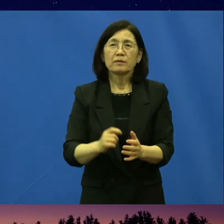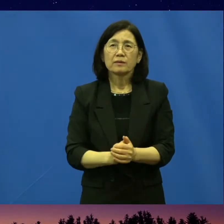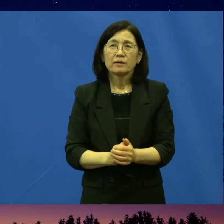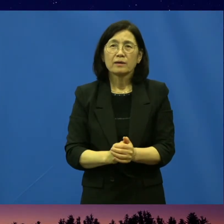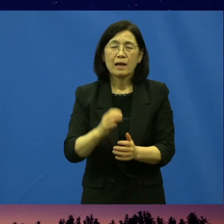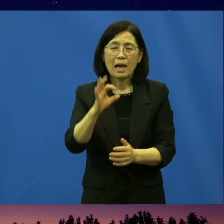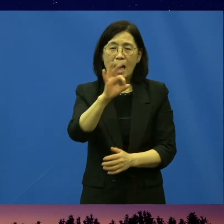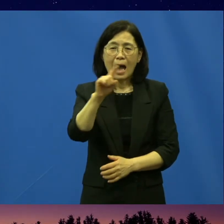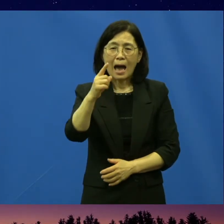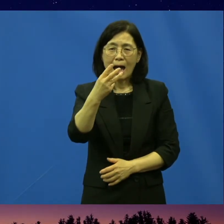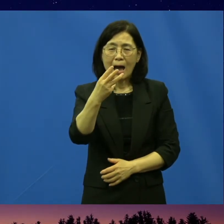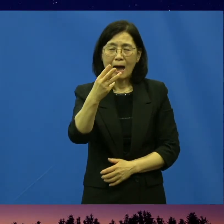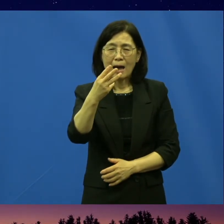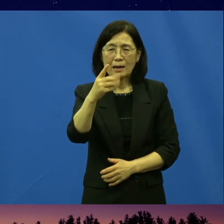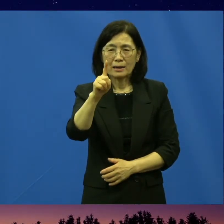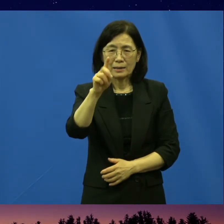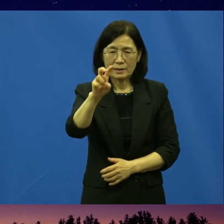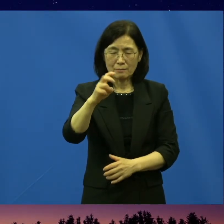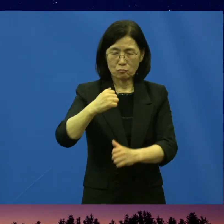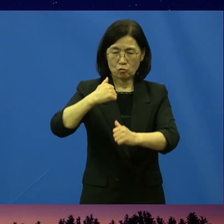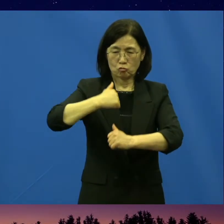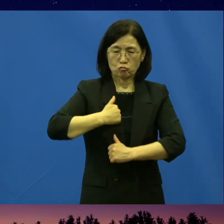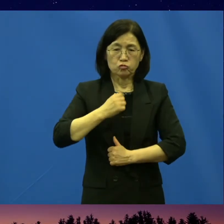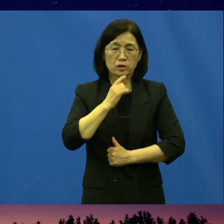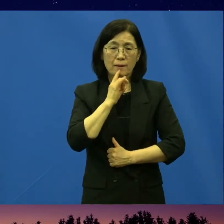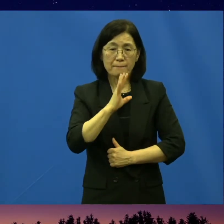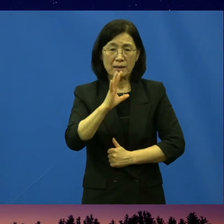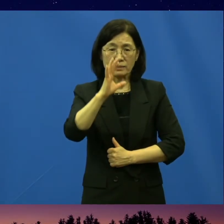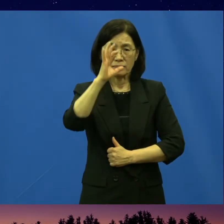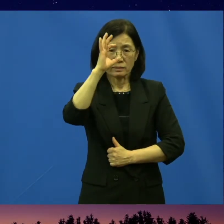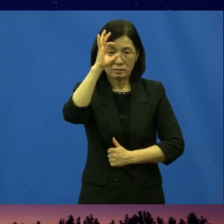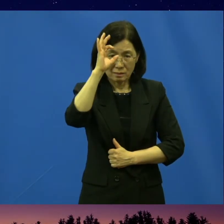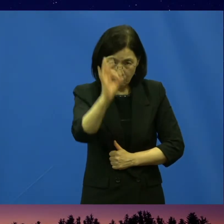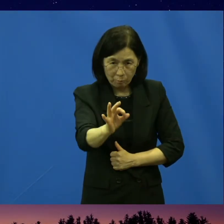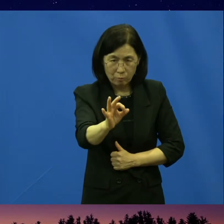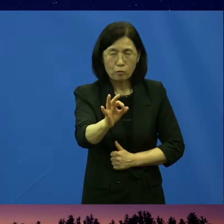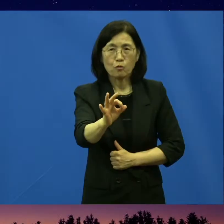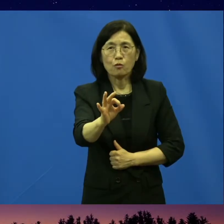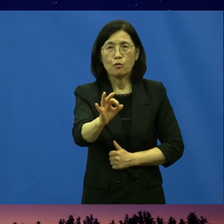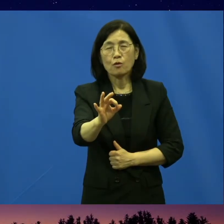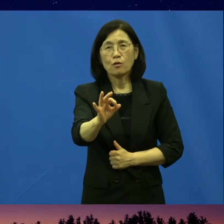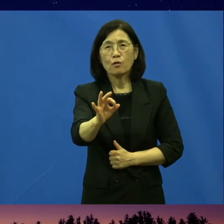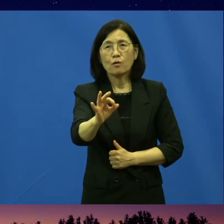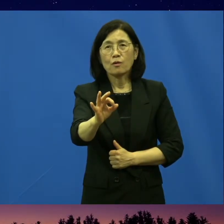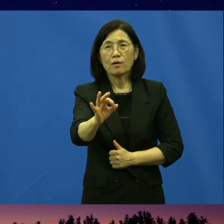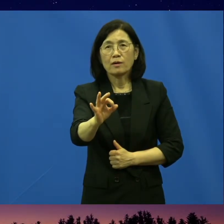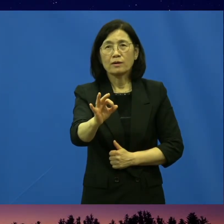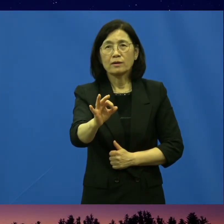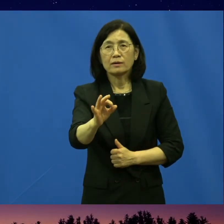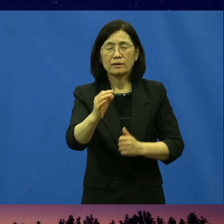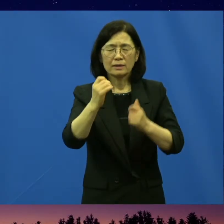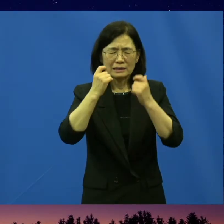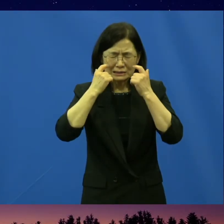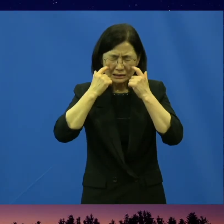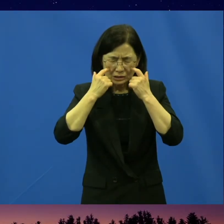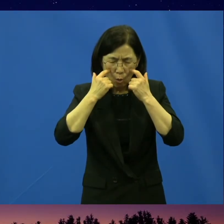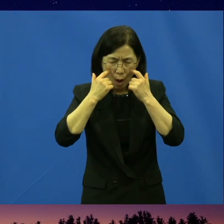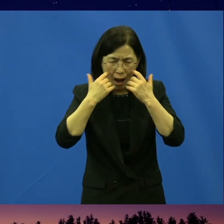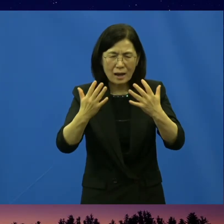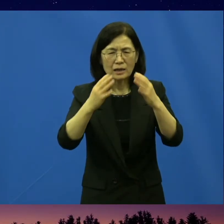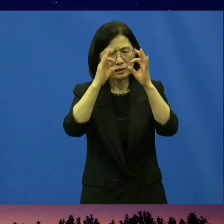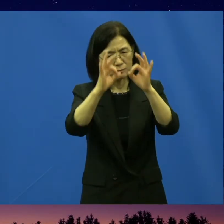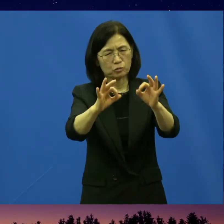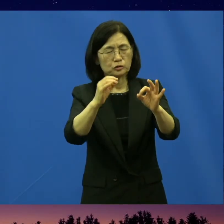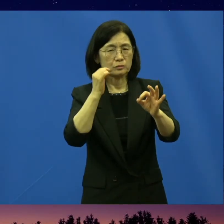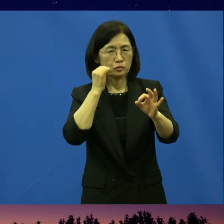아람 군대가 모든 걸 점령하는 것만 본 거죠. 근데 이건 정확하게 본 게 아니에요. 사실이에요. 근데 정확한 사실은 아니에요.